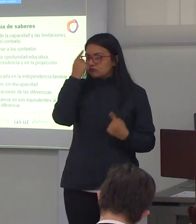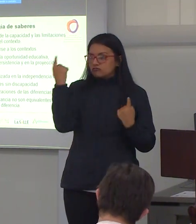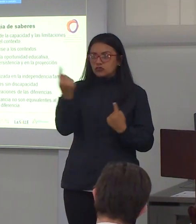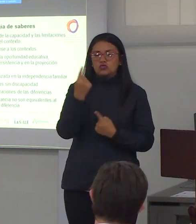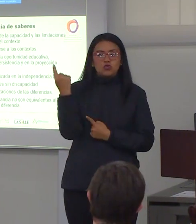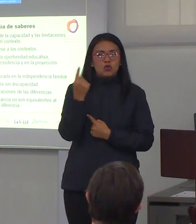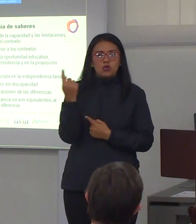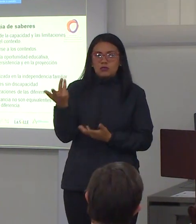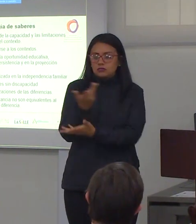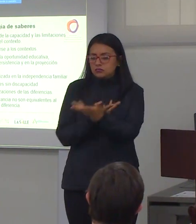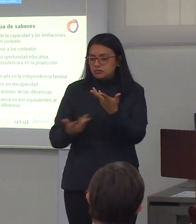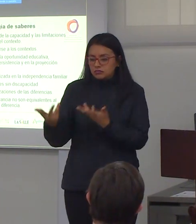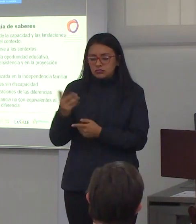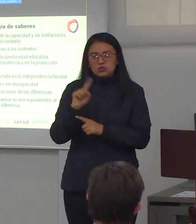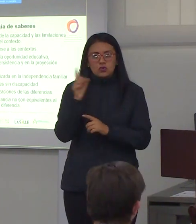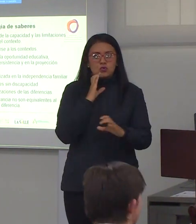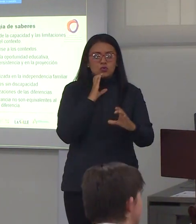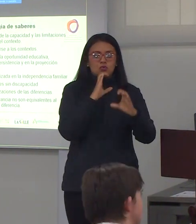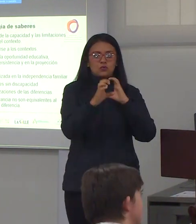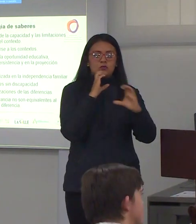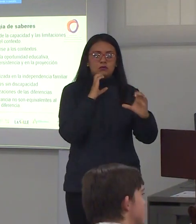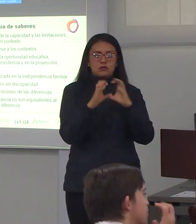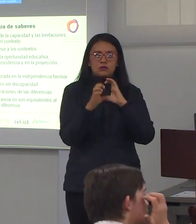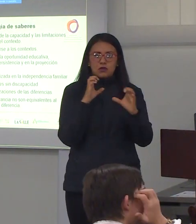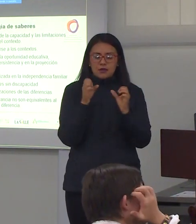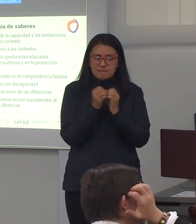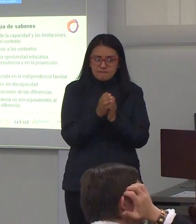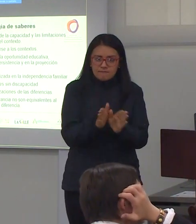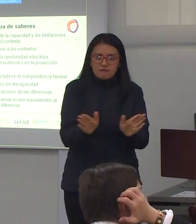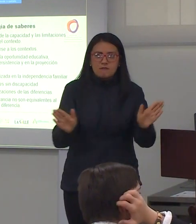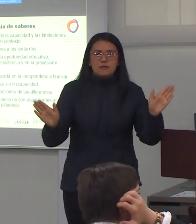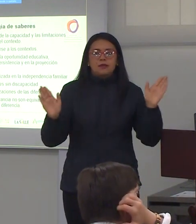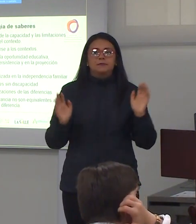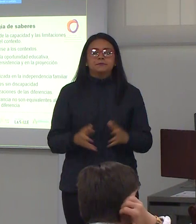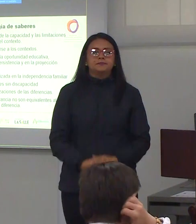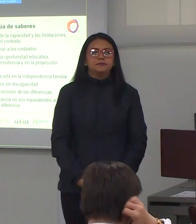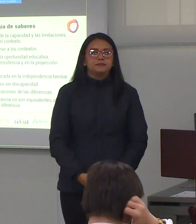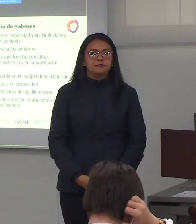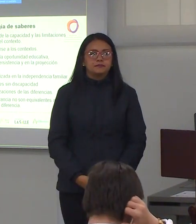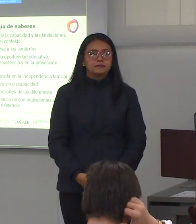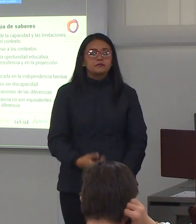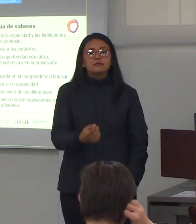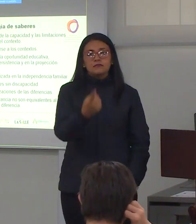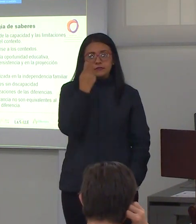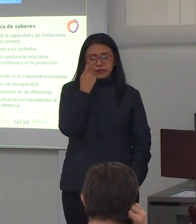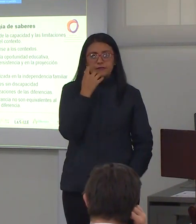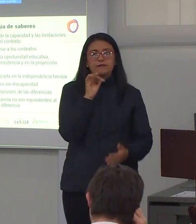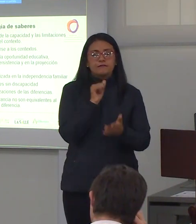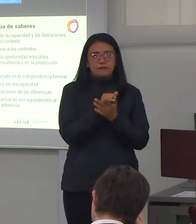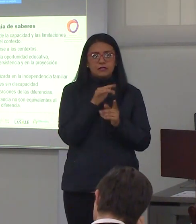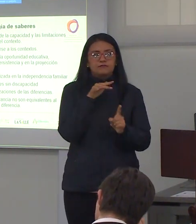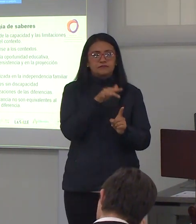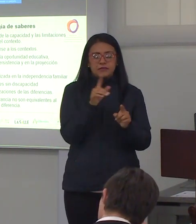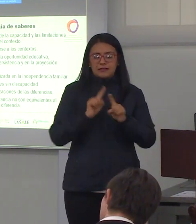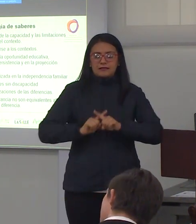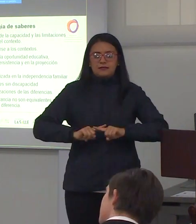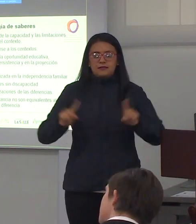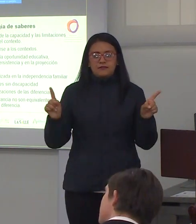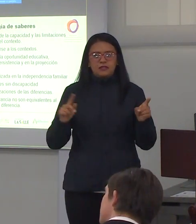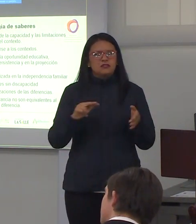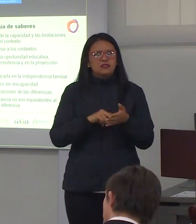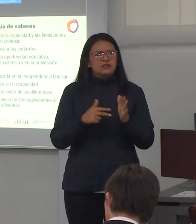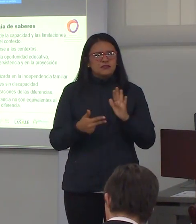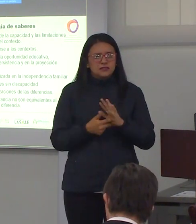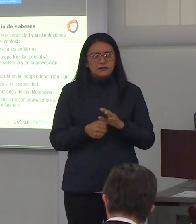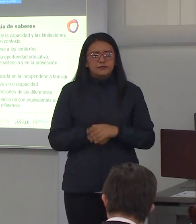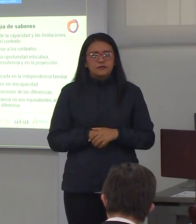interacción entre ellos sino que sea una comunicación mucho más amplia hay ausencia de jerarquización de la diferencia qué quiere decir